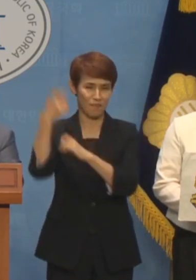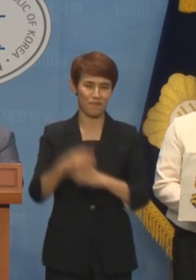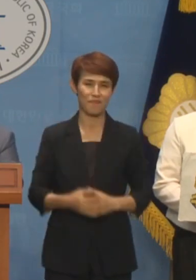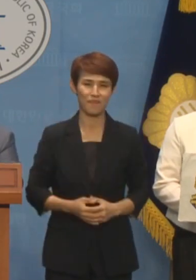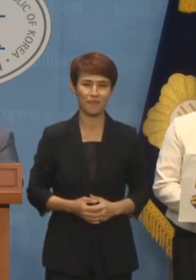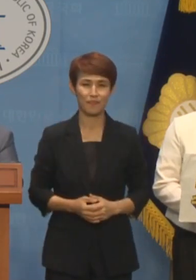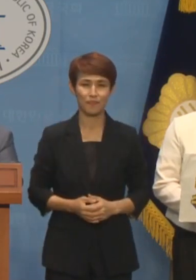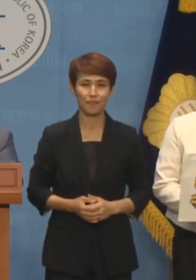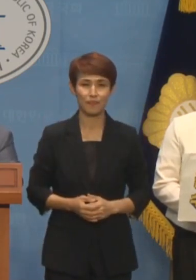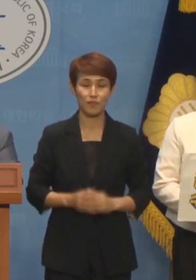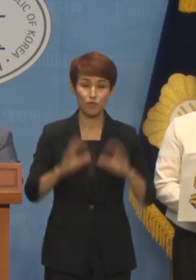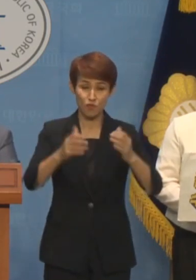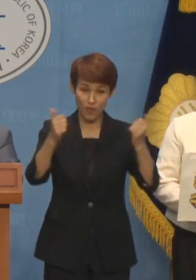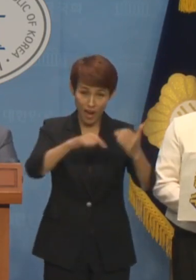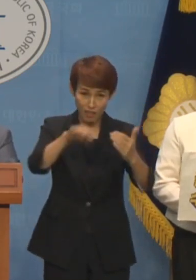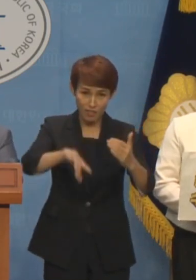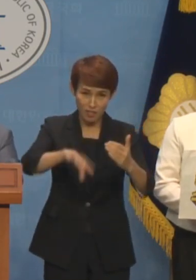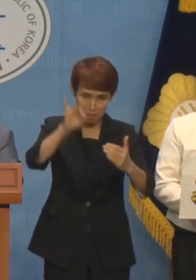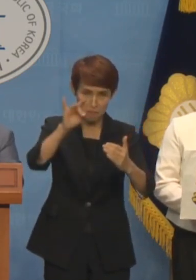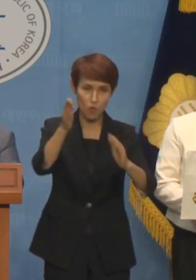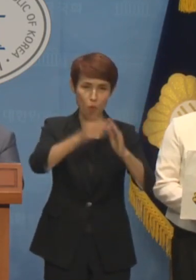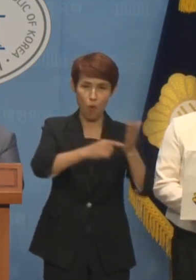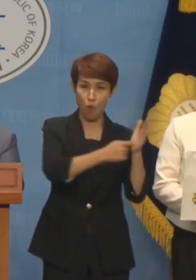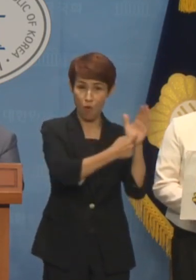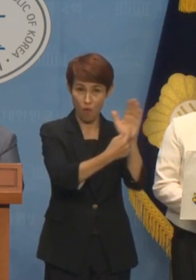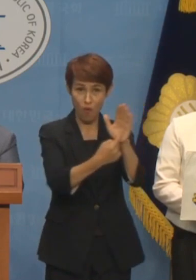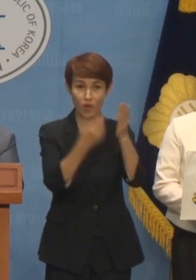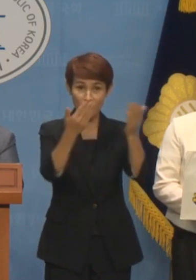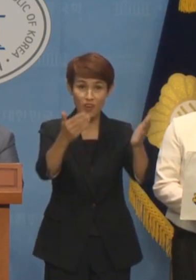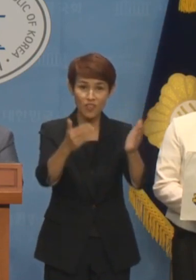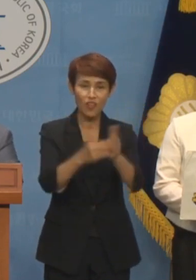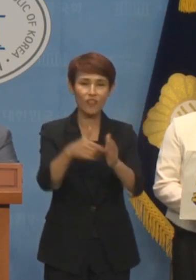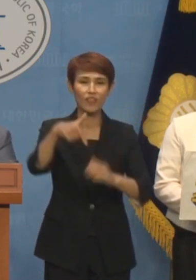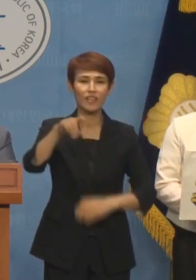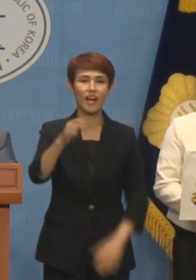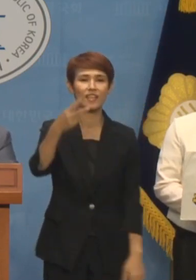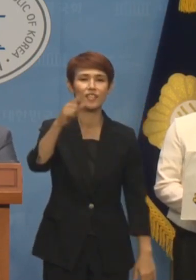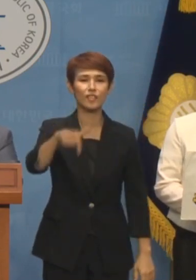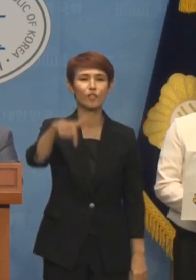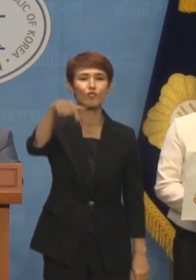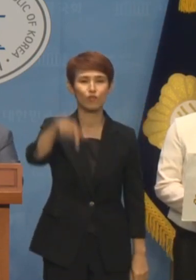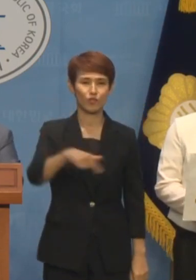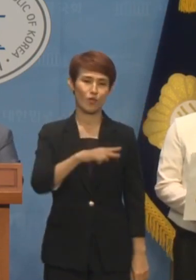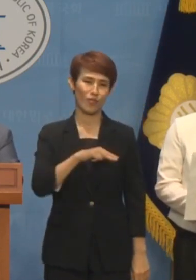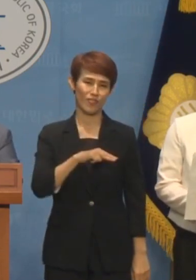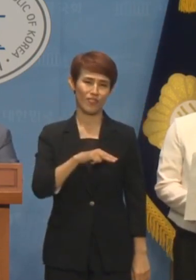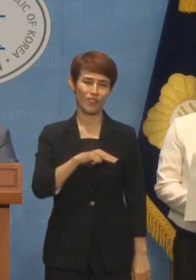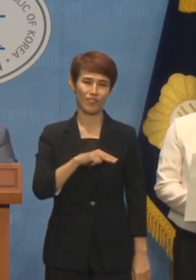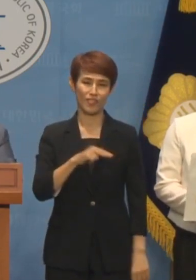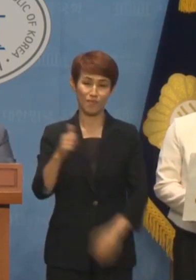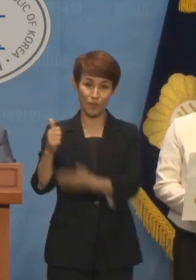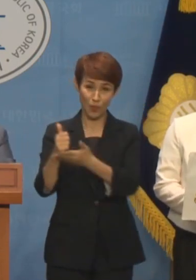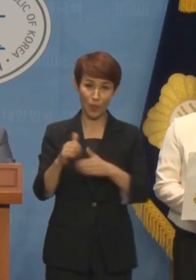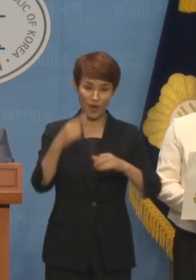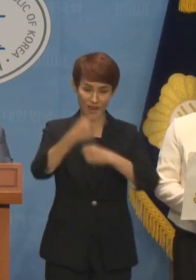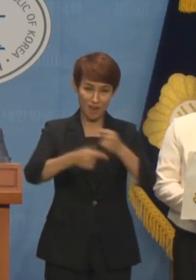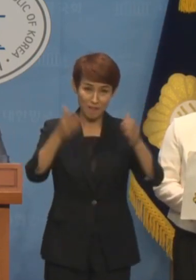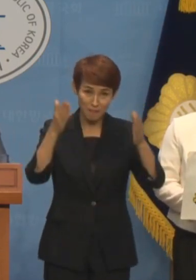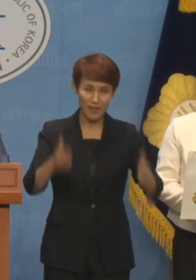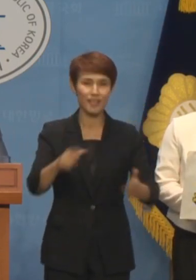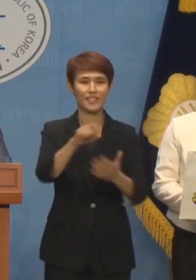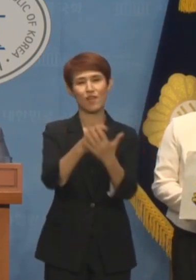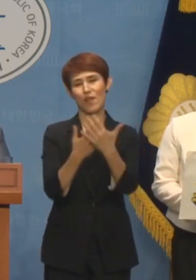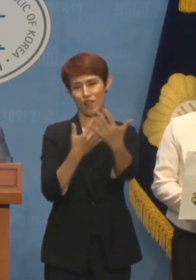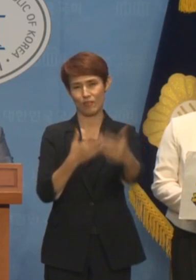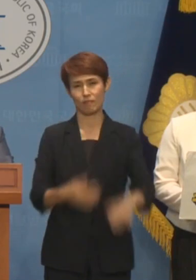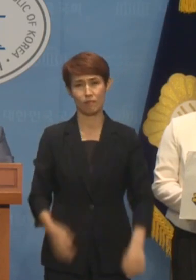차원에서 처음으로 이 문제를 공론화시켰던 강덕구 의원님을 모시고 다시 1년 만에 기자회견을 하게 됐습니다. 그 사이에